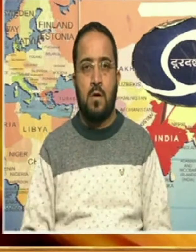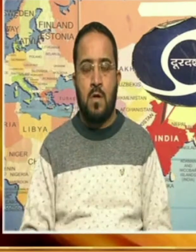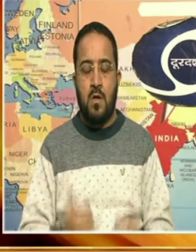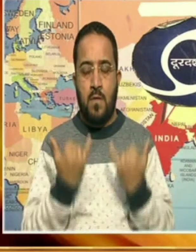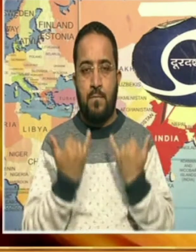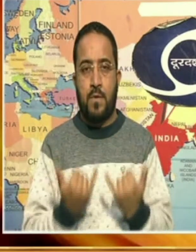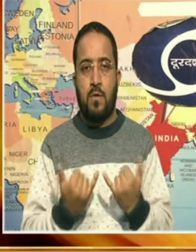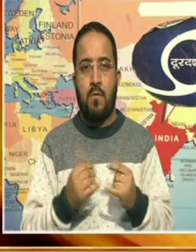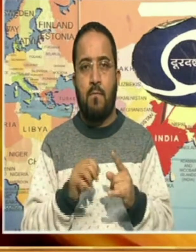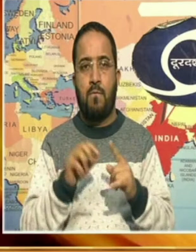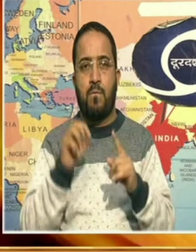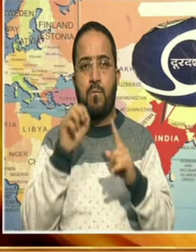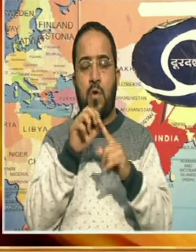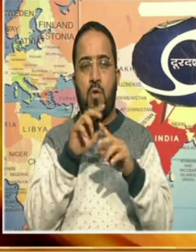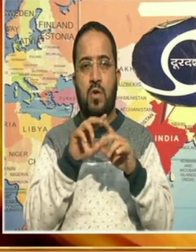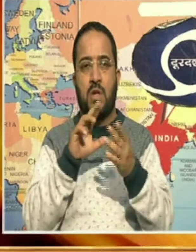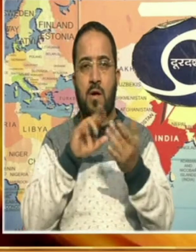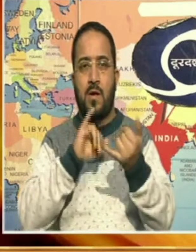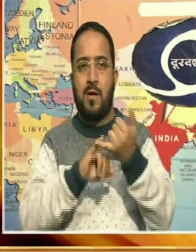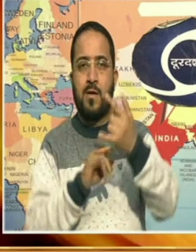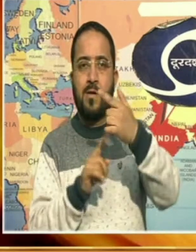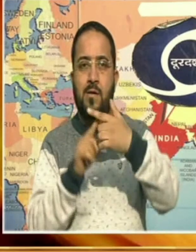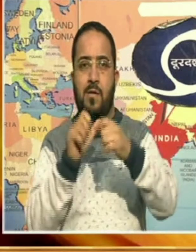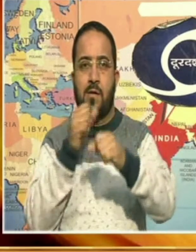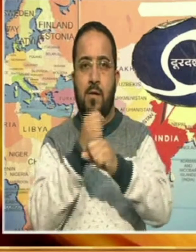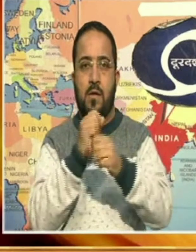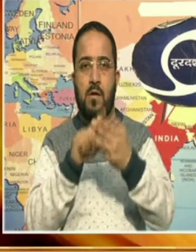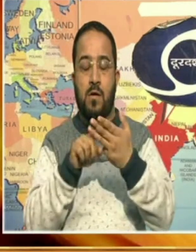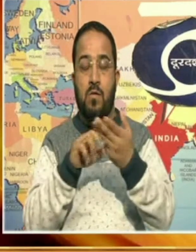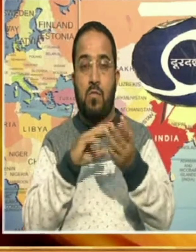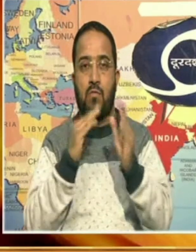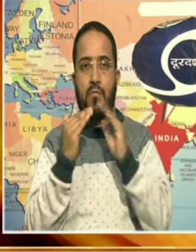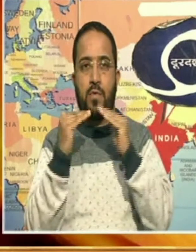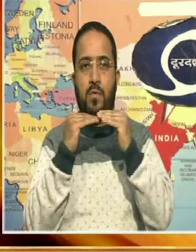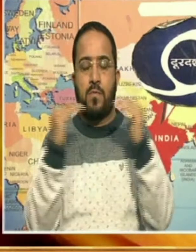پلیٹ فورم ثابت ہوگا